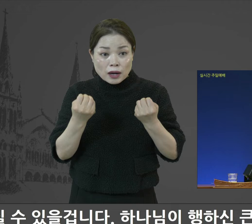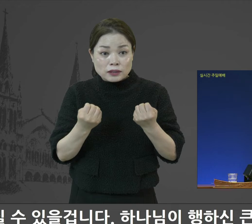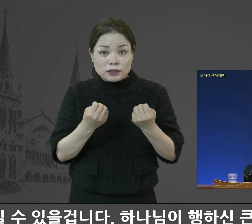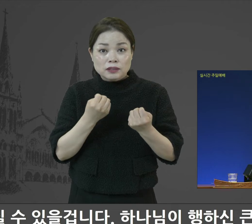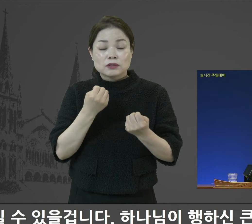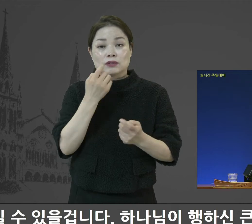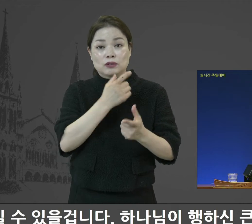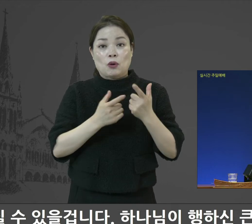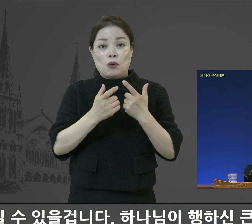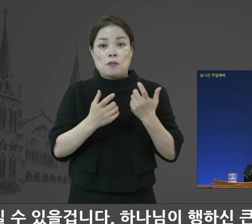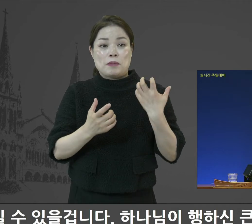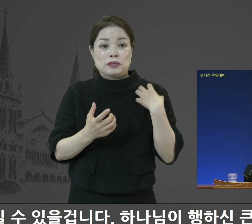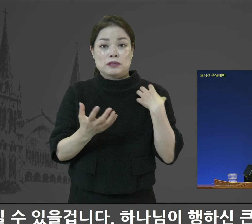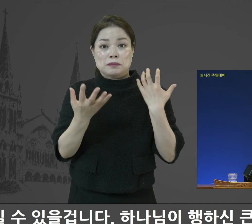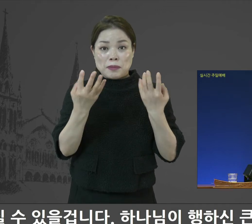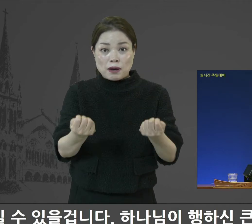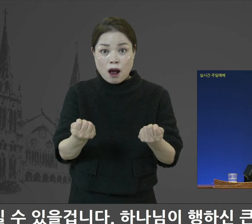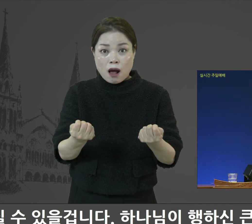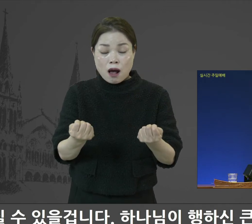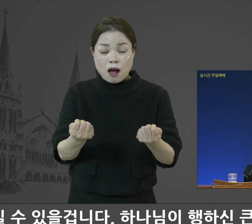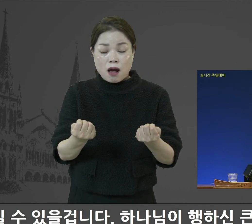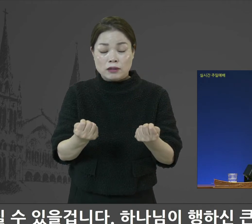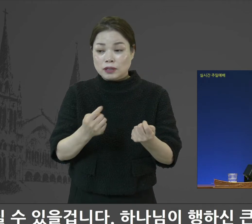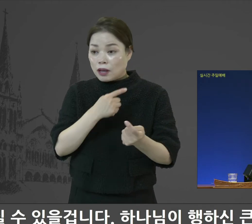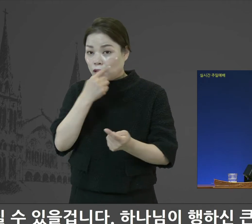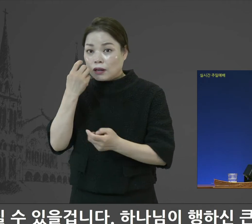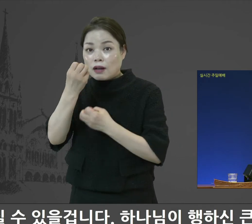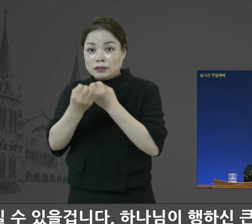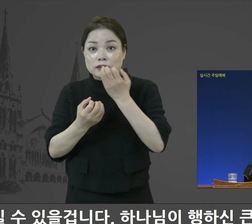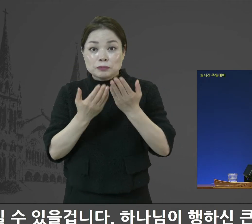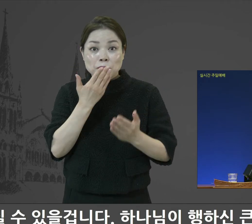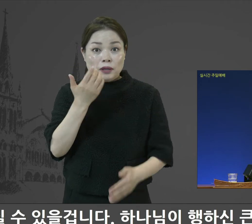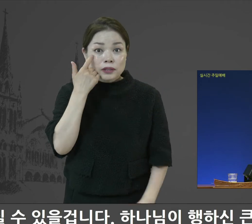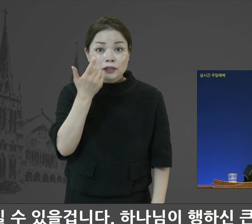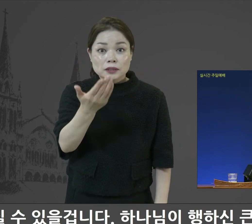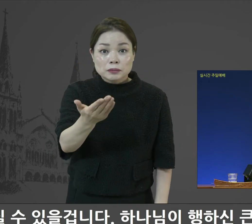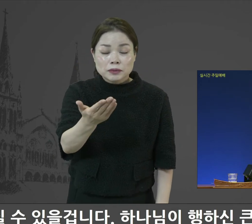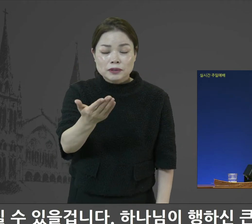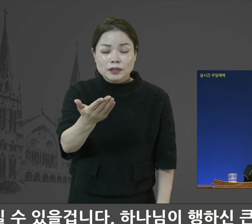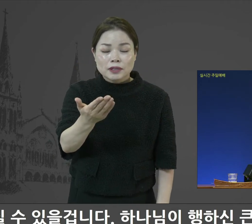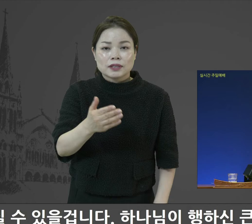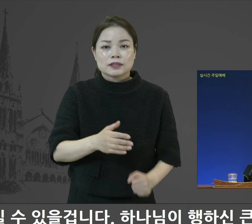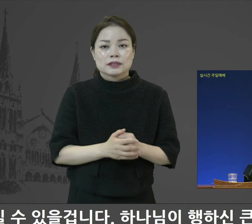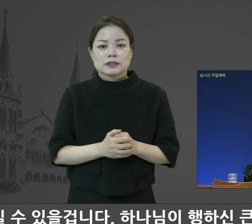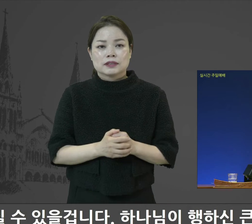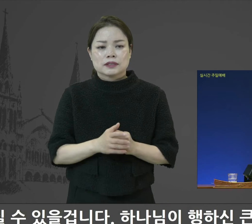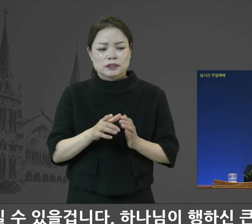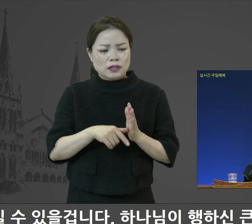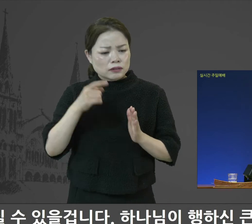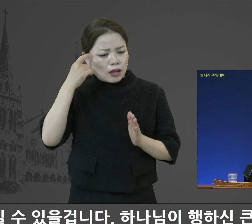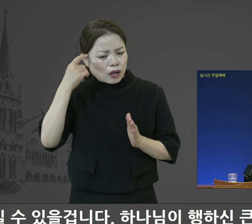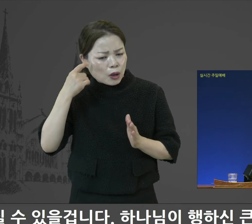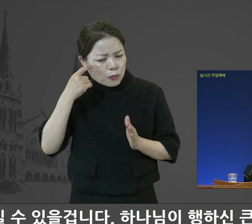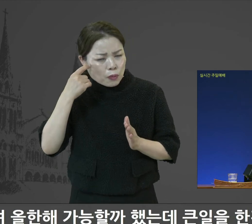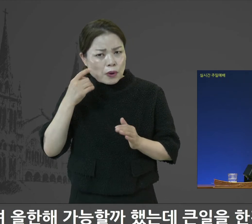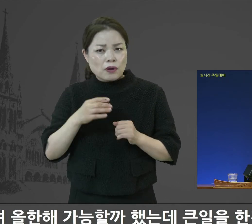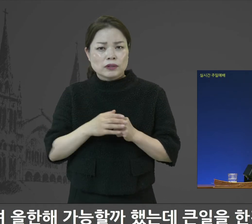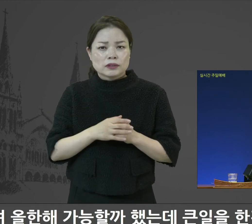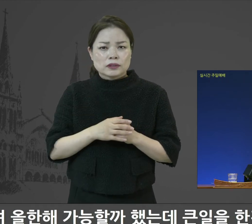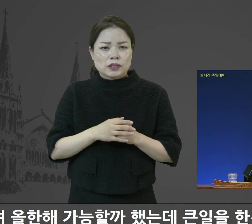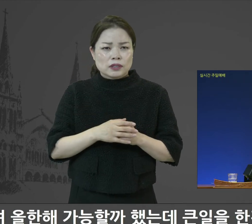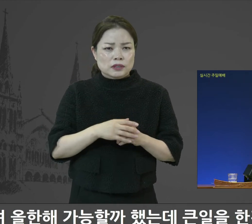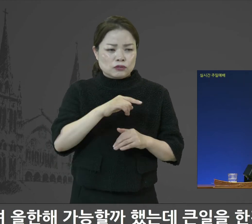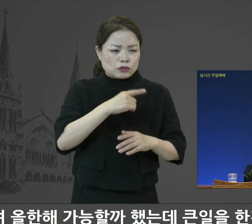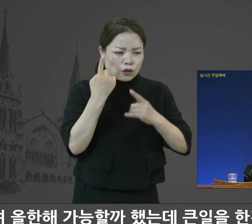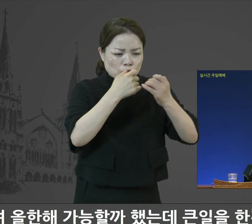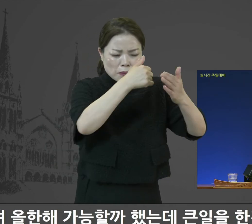우리가 할 수 있지 않겠습니까? 여러분, 그게 큰일입니다. 우리가 시각을 달리해 보면 깊은 운동에